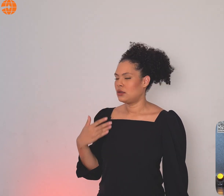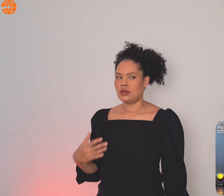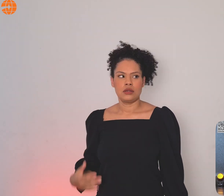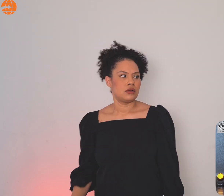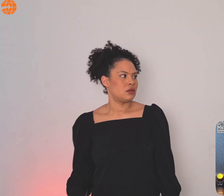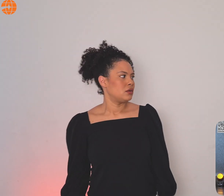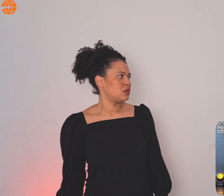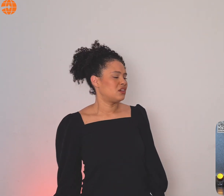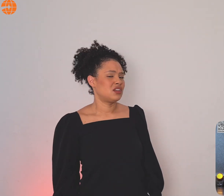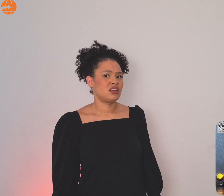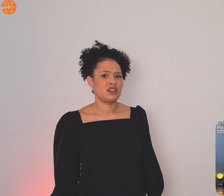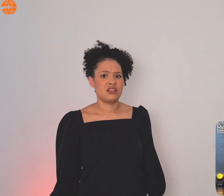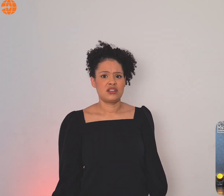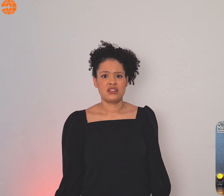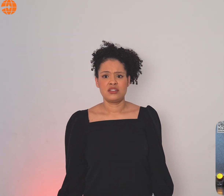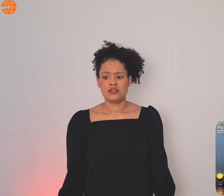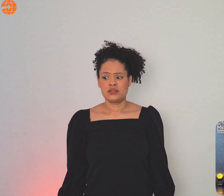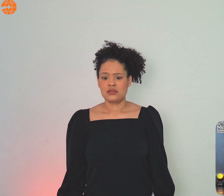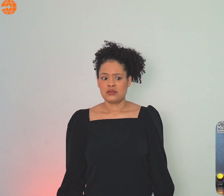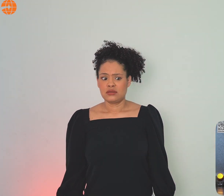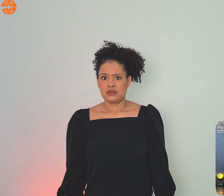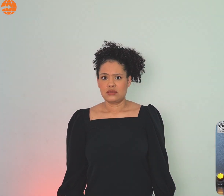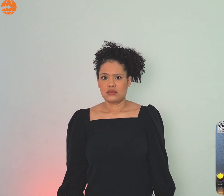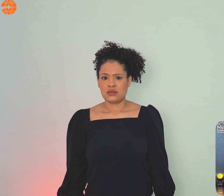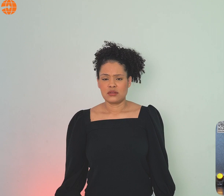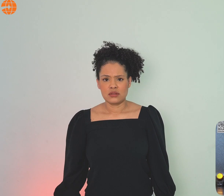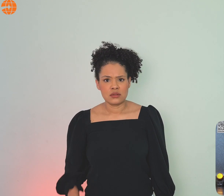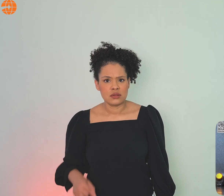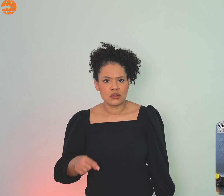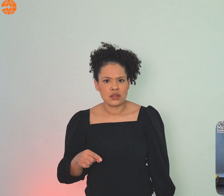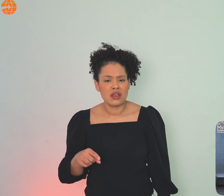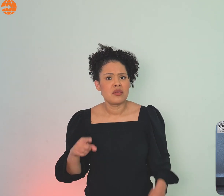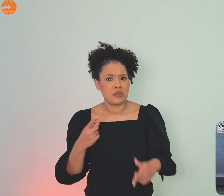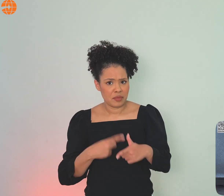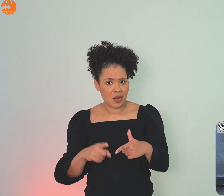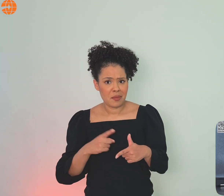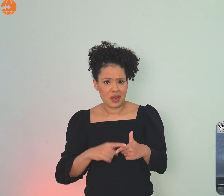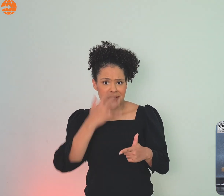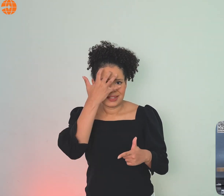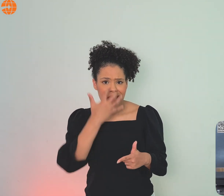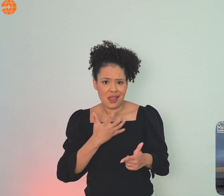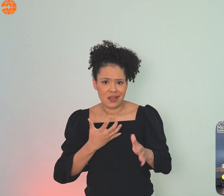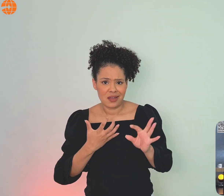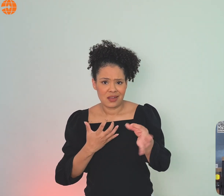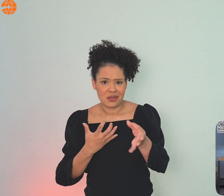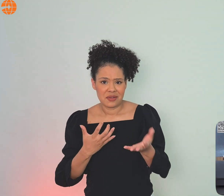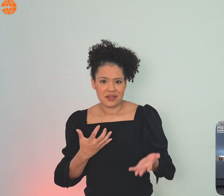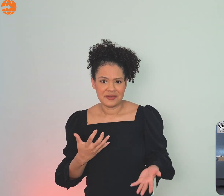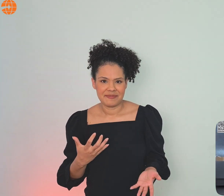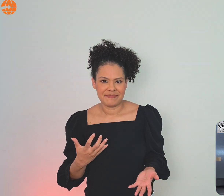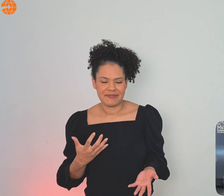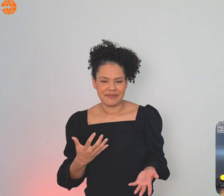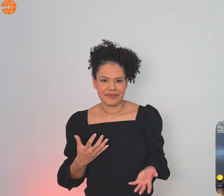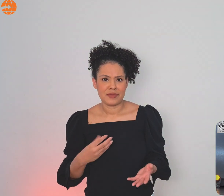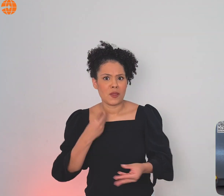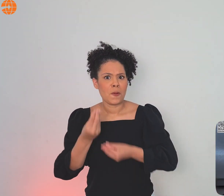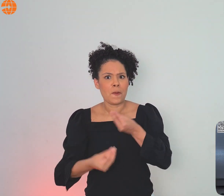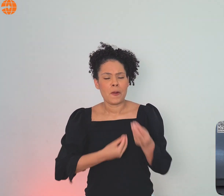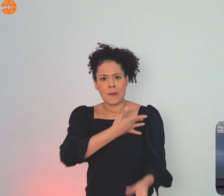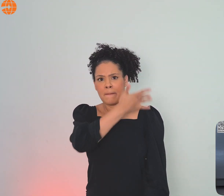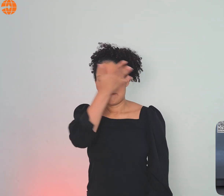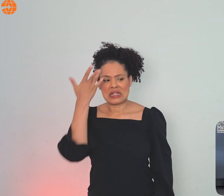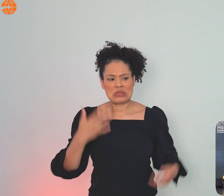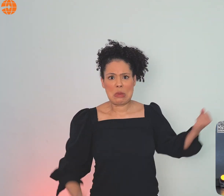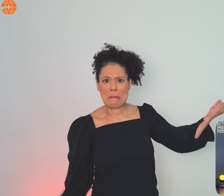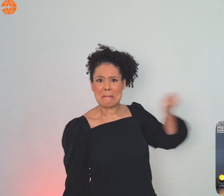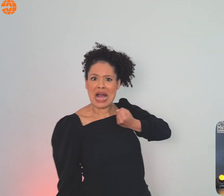Tem problema maior do que esse? Tem problema maior do que alguém tirar a sua vida? Enquanto você tem vida, você tem